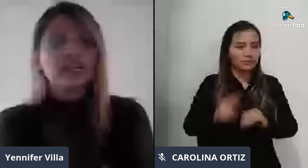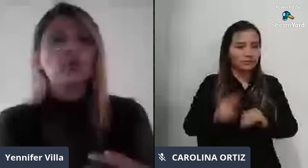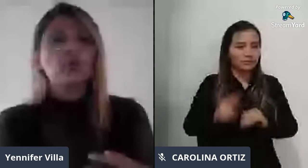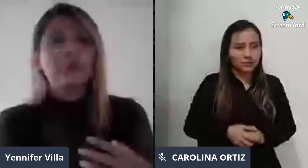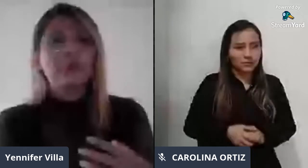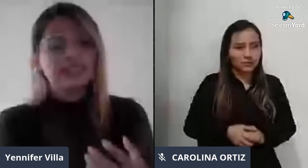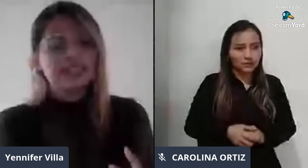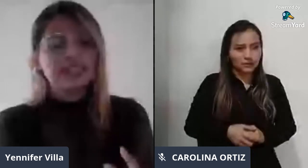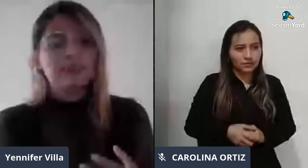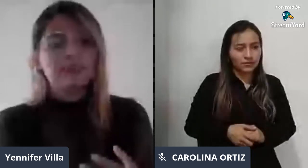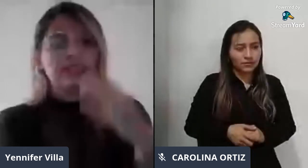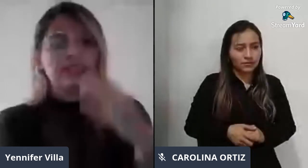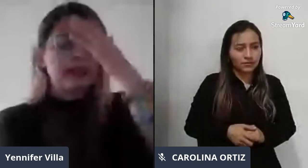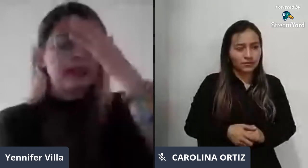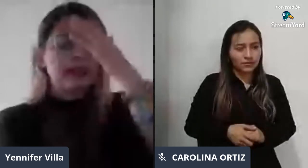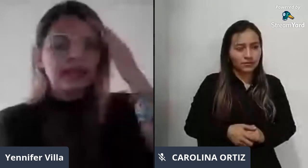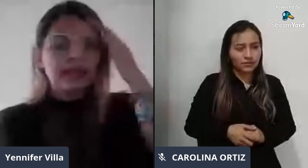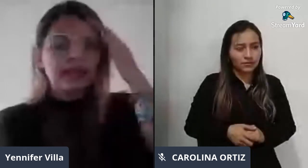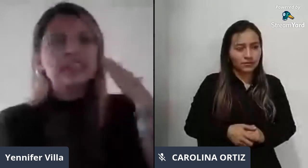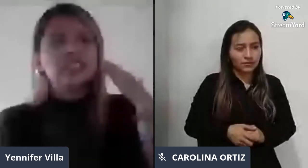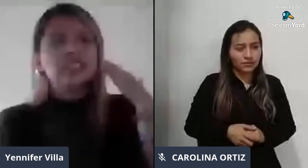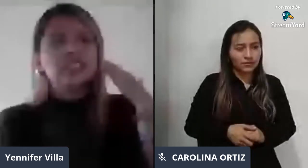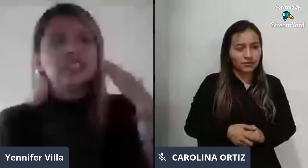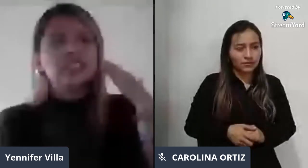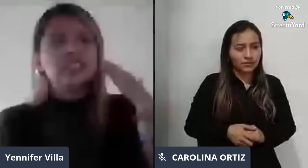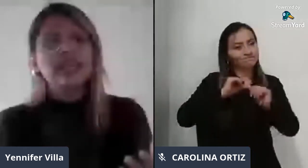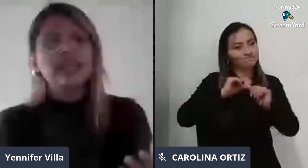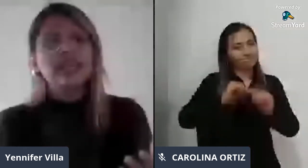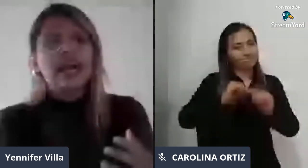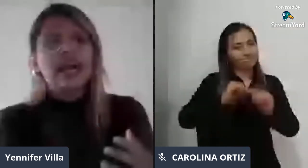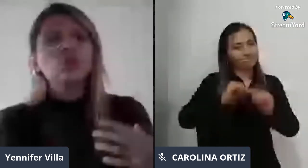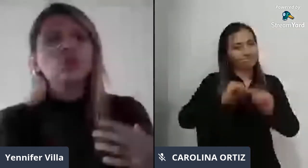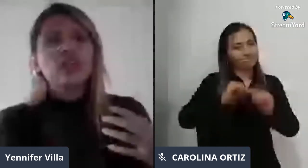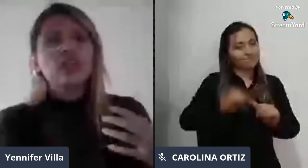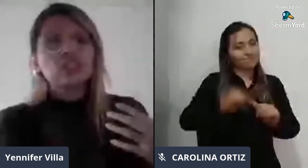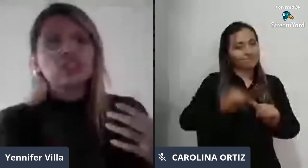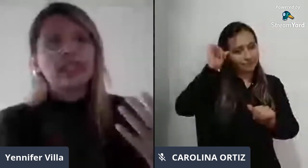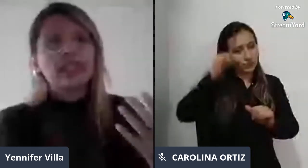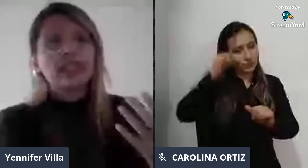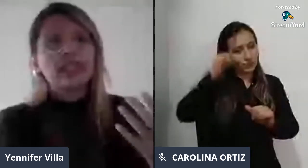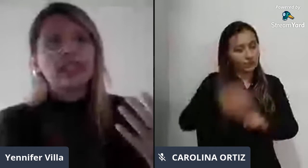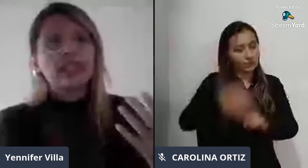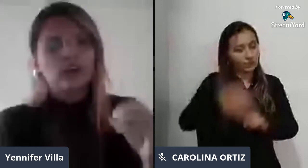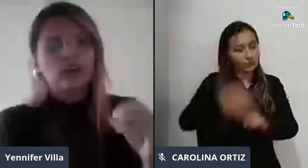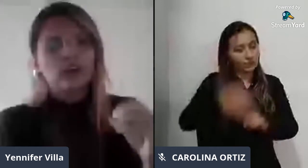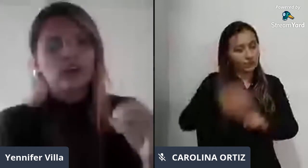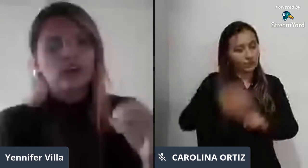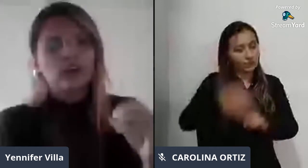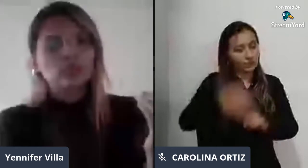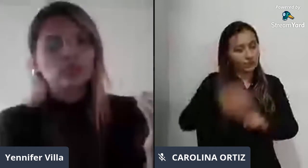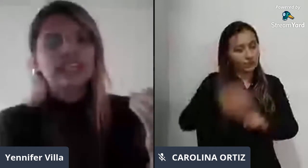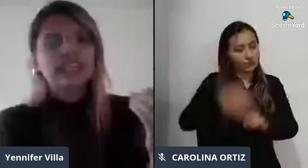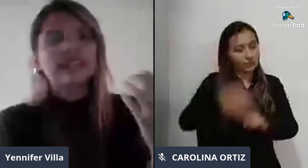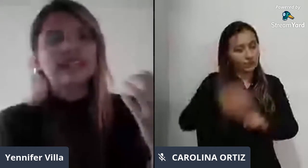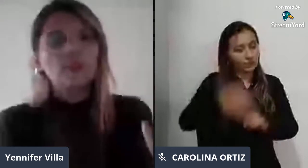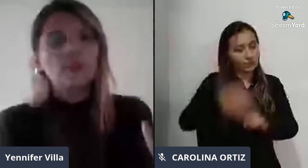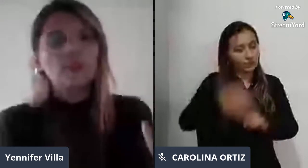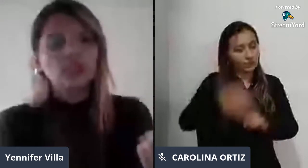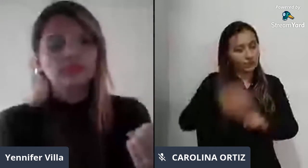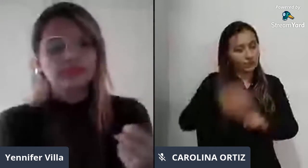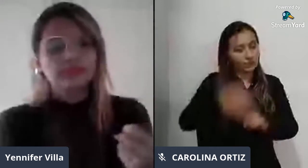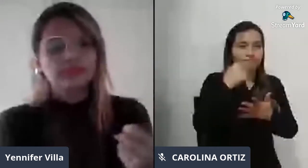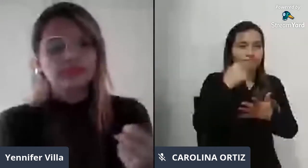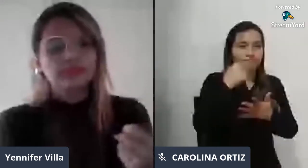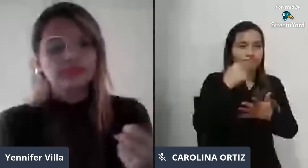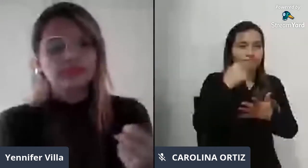partir del capitalismo neoliberal hay unos sujetos que merecen lo que llamarían algunos éticamente compasión, no estoy hablando de cualquier, sino desde lo